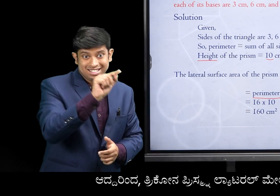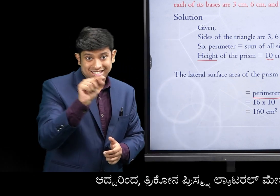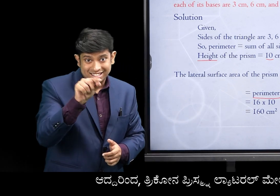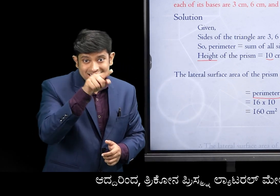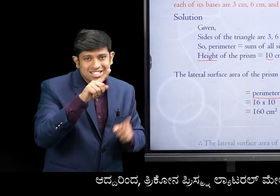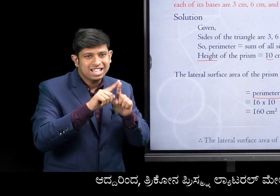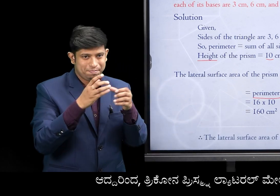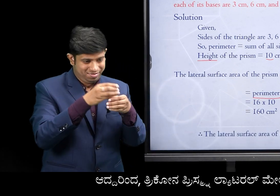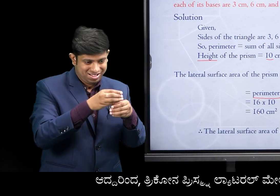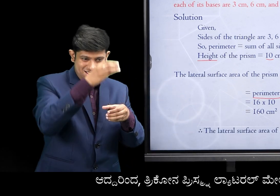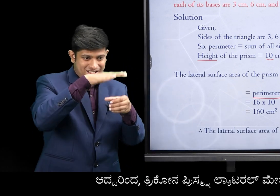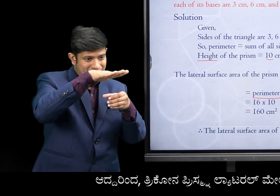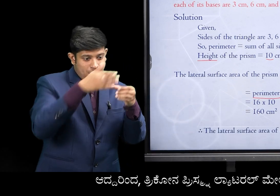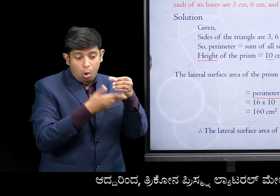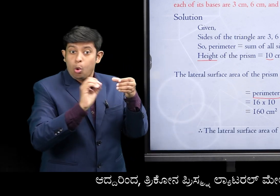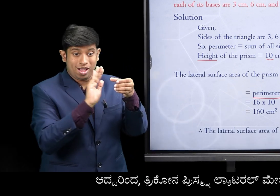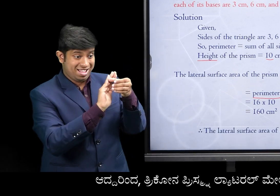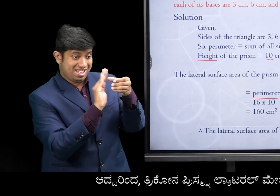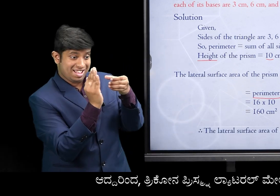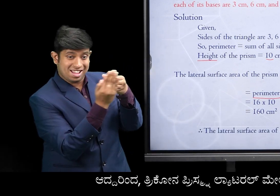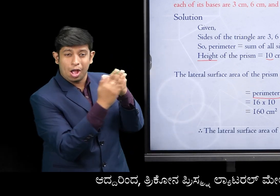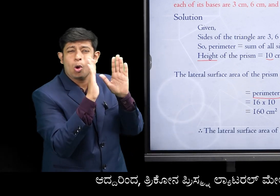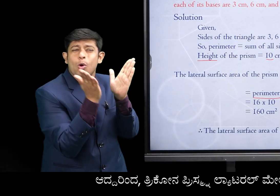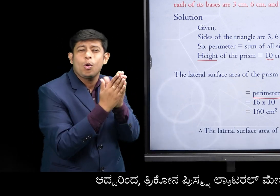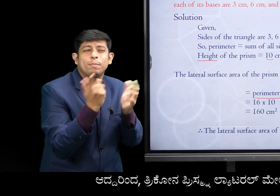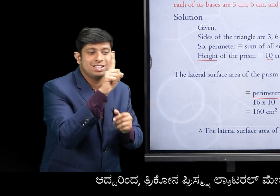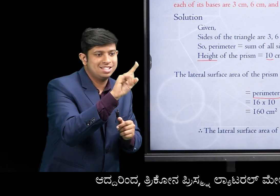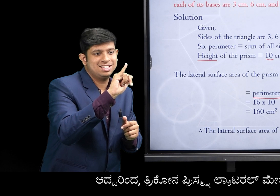ಆದ್ರಿಂದ ತ್ರಿಕೋನ ಪ್ರಿಸಂನ ಲ್ಯಾಟರಲ್ ಮೇಲ್ಮೈ ವಿಸ್ತೀರ್ಣ ಇಸ್ ಈಕ್ವಲ್ ಟು